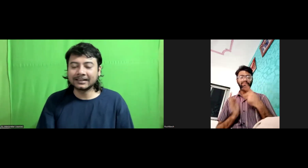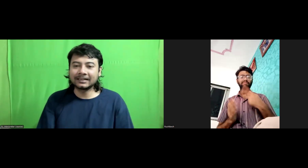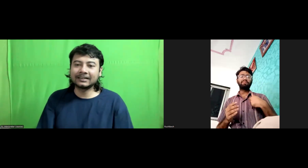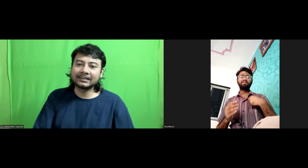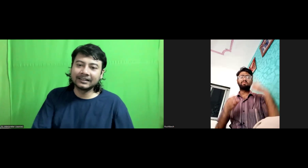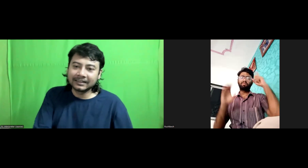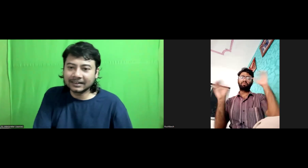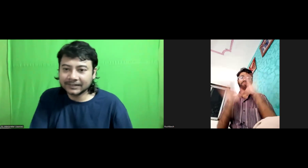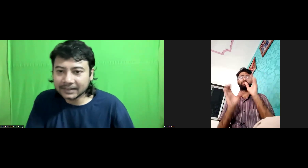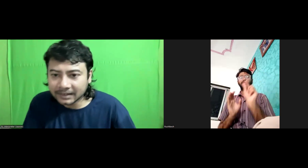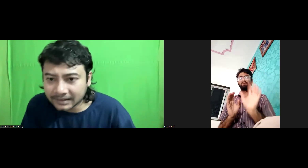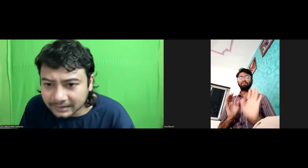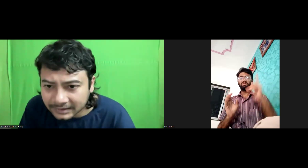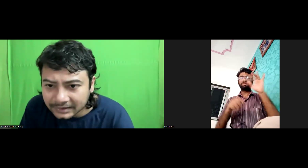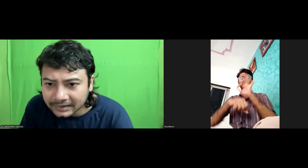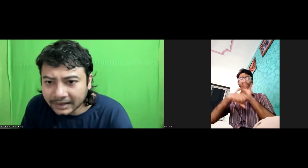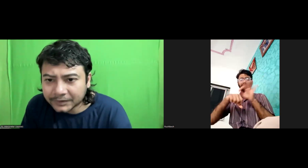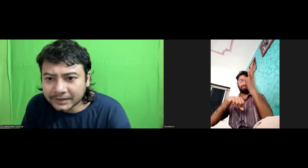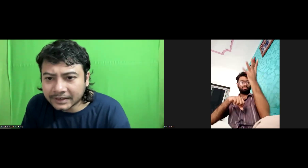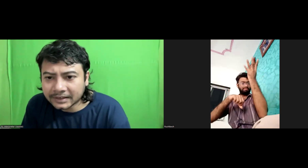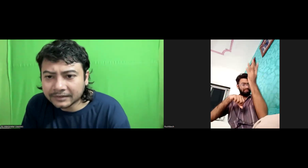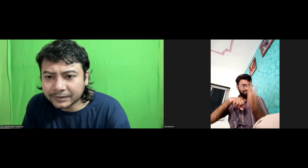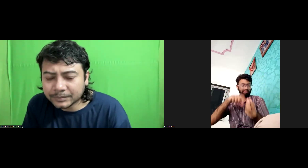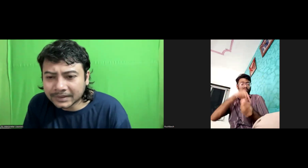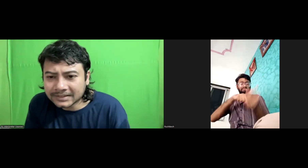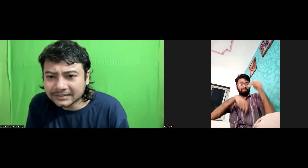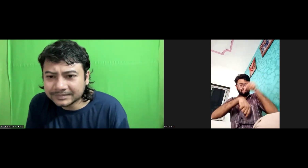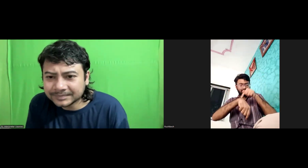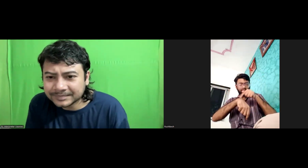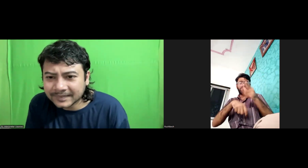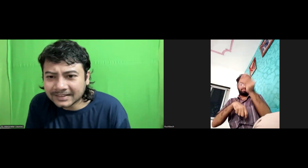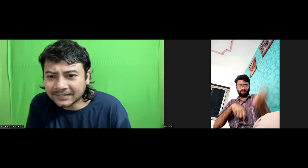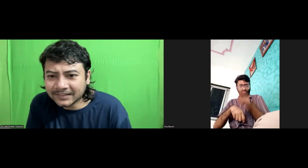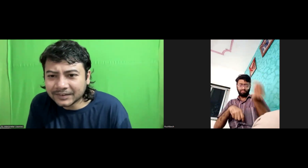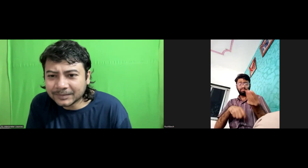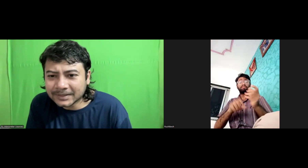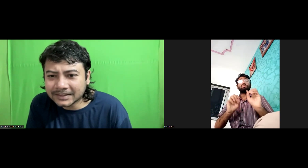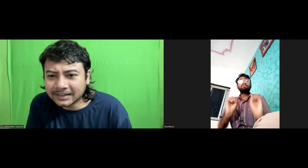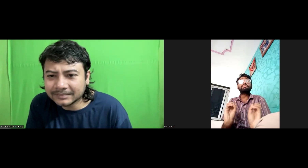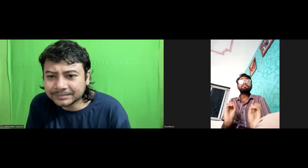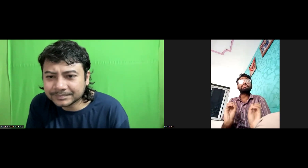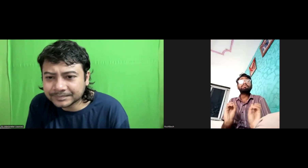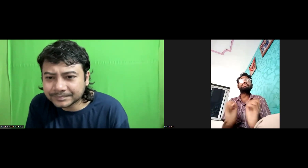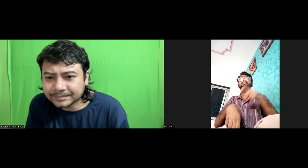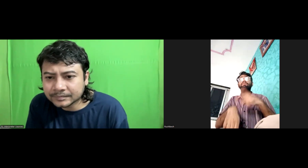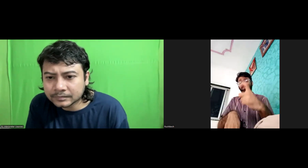हरे कृष्णा नमस्कार। आई वॉज अ लिटिल कन्फ्यूज माता जी समटाइम्स यू नो